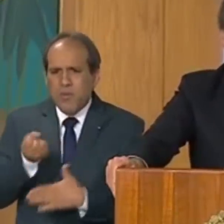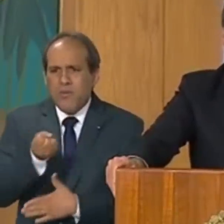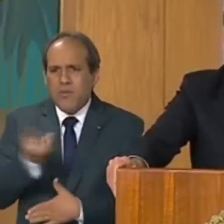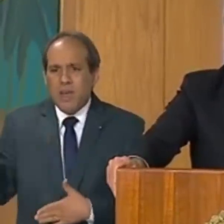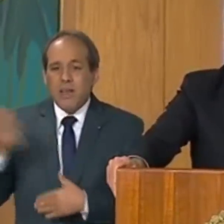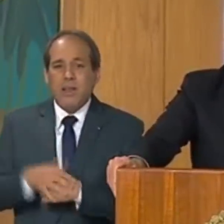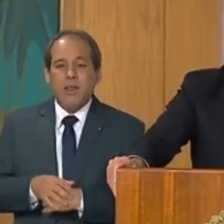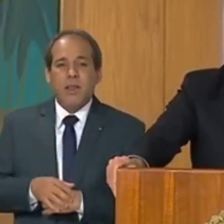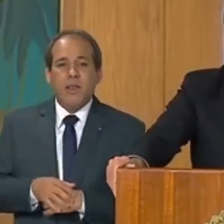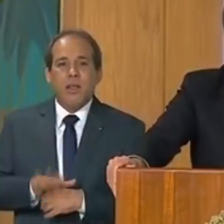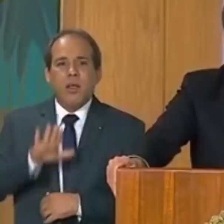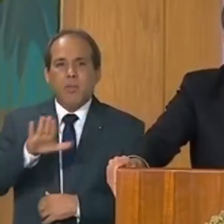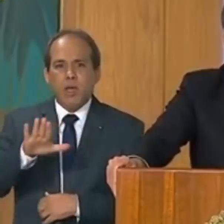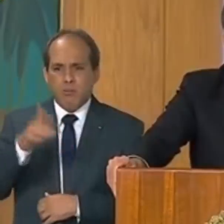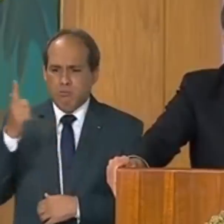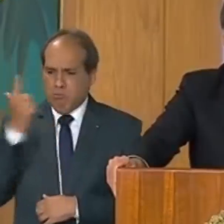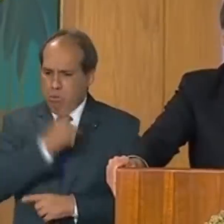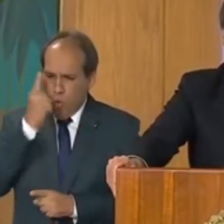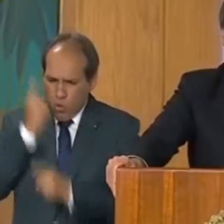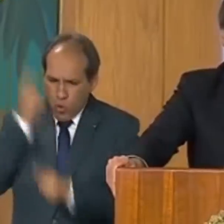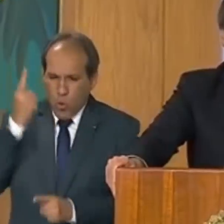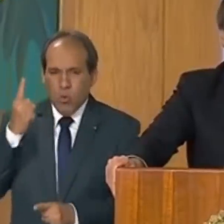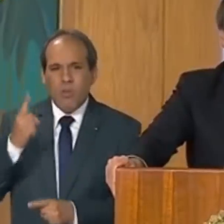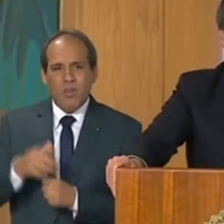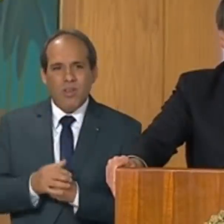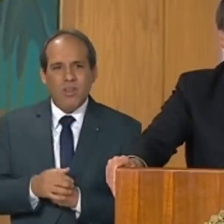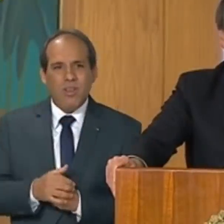E o mar cheio de tubarão.